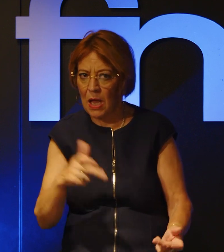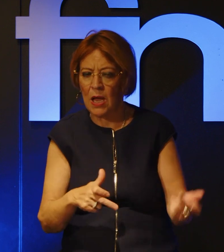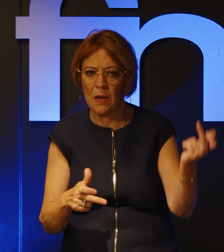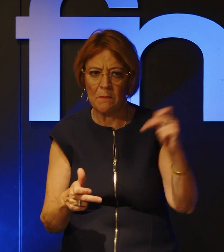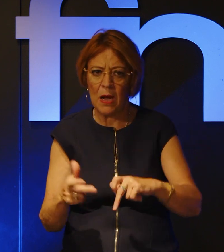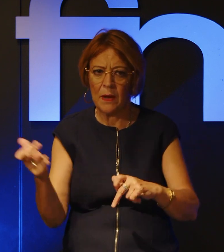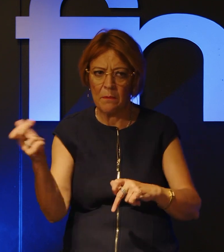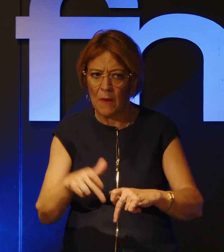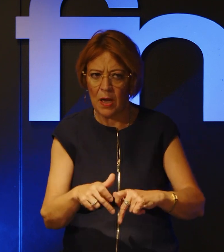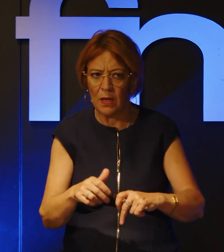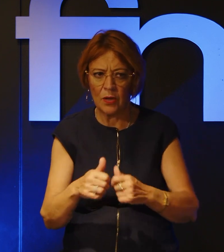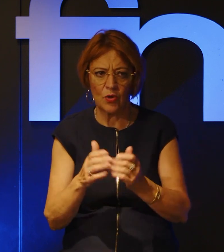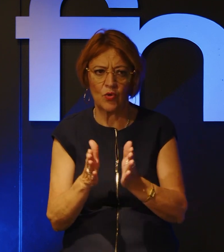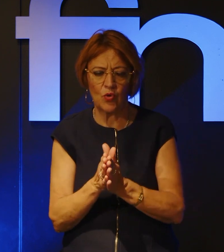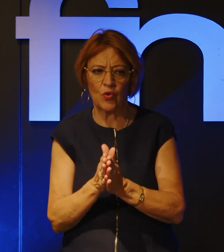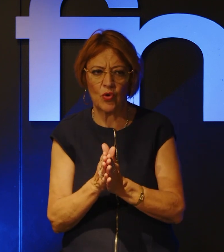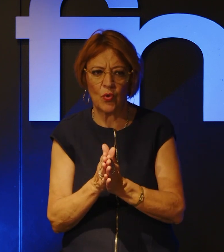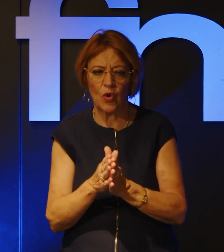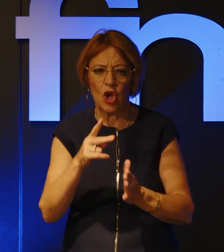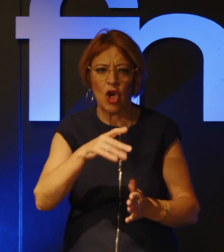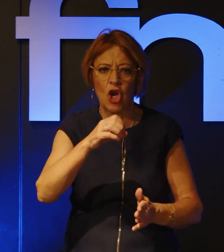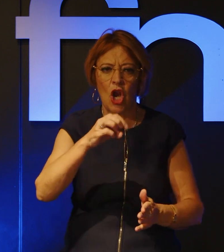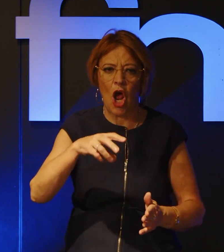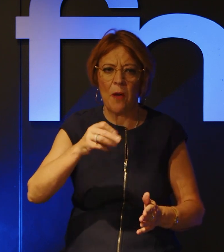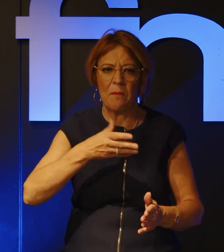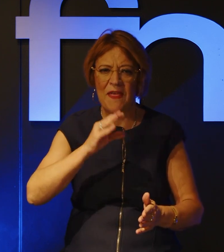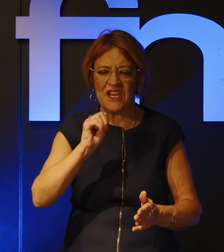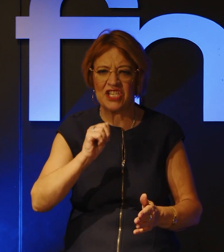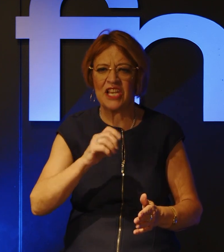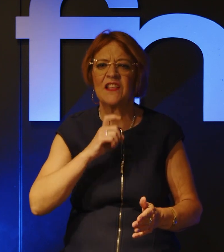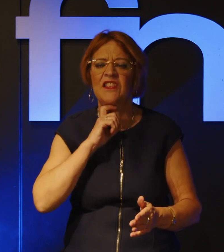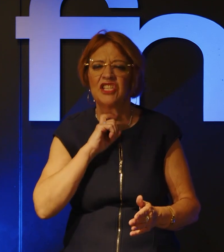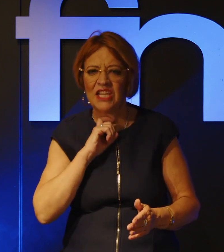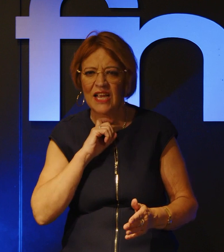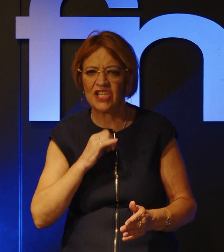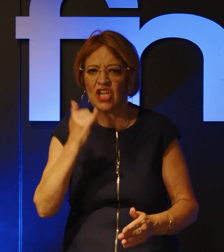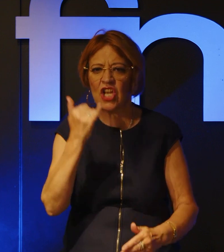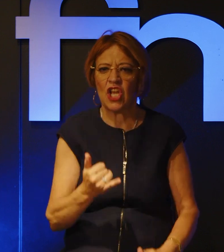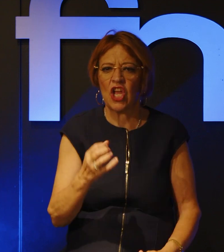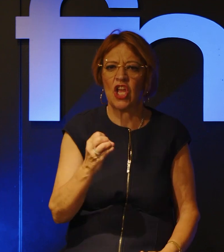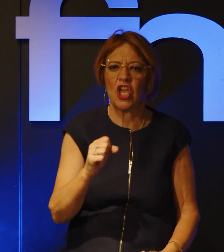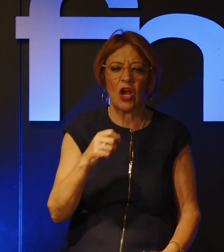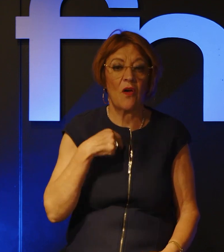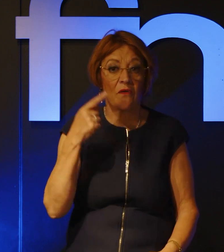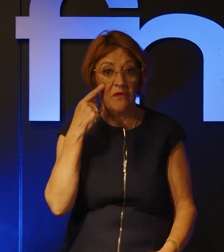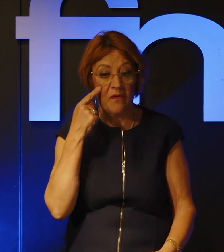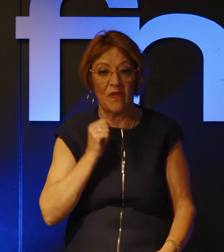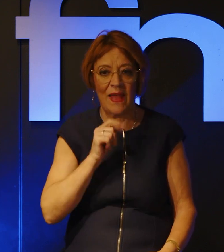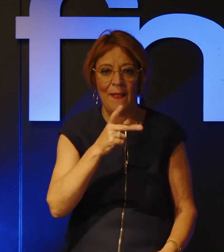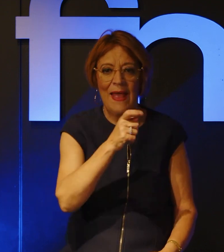tudo o que seja dos nómadas digitais tudo seja do yoga eu vivo na Ericeira portanto